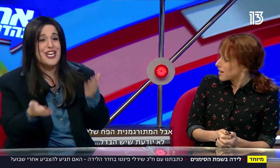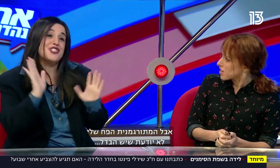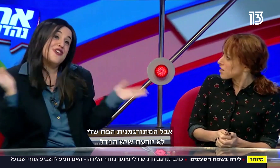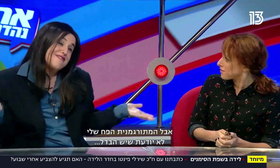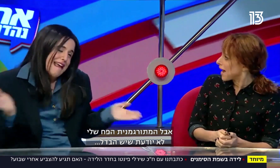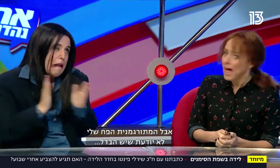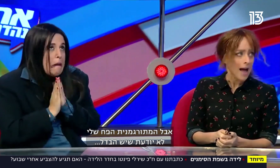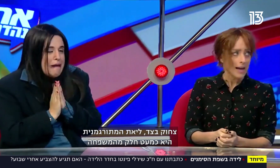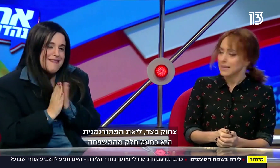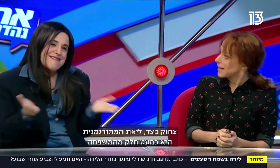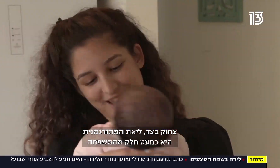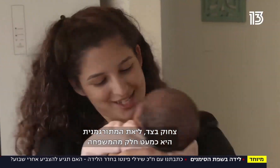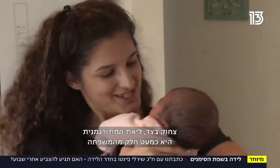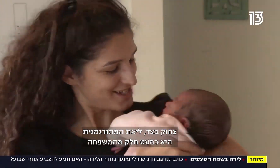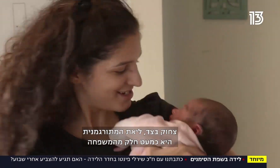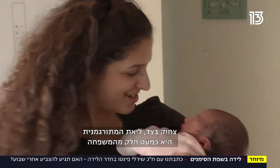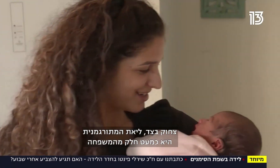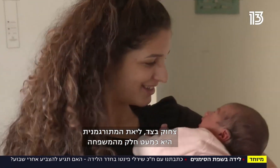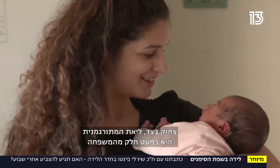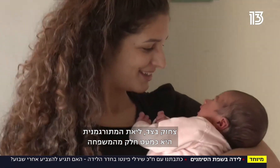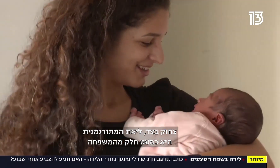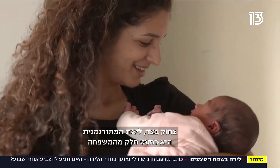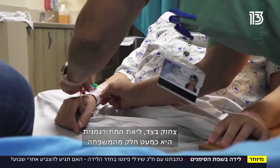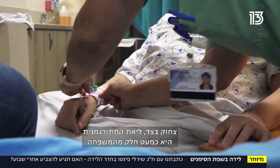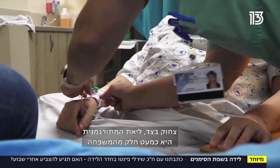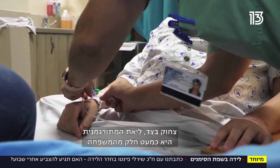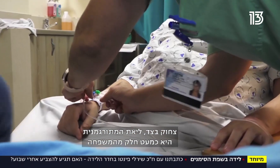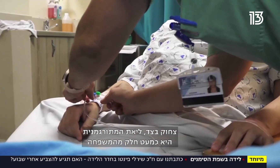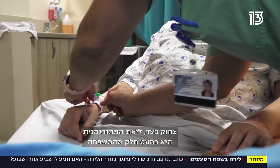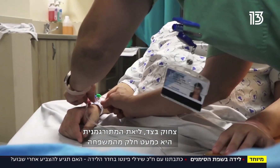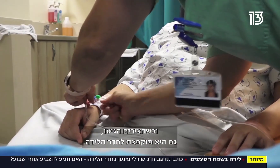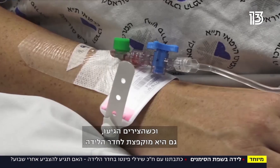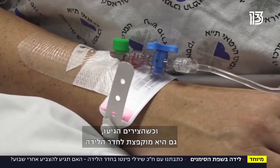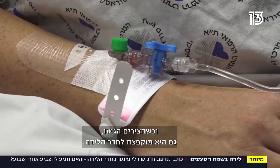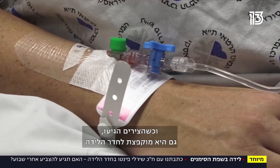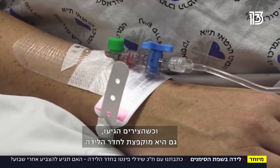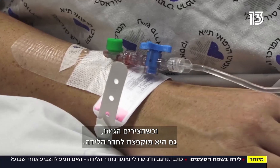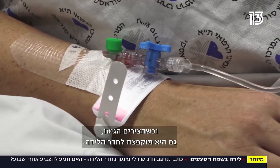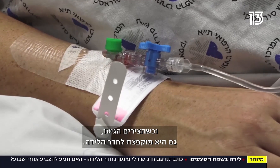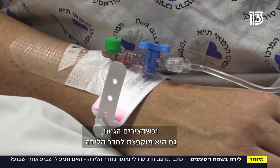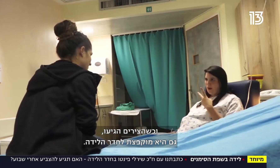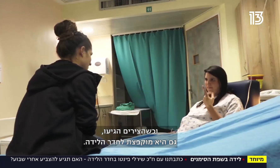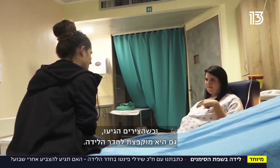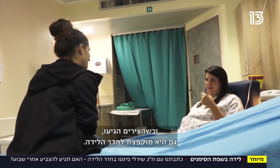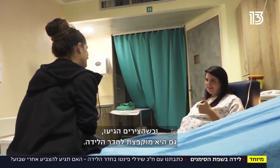שיש הבדל. צחוק בצד, ליאת המתורגמנית היא כמעט חלק מהמשפחה. וכשהצעירים הגיעו, גם היא מוקפצת